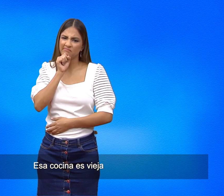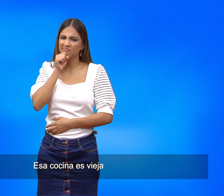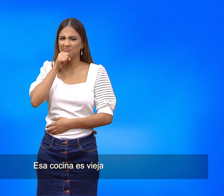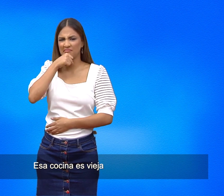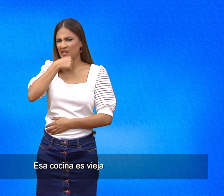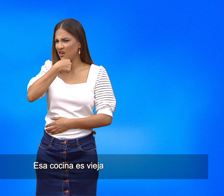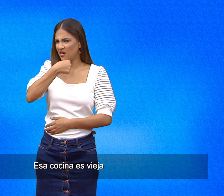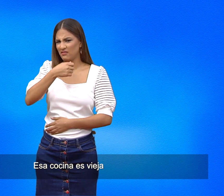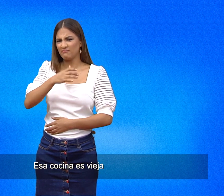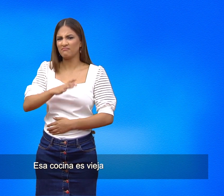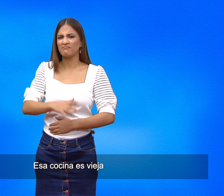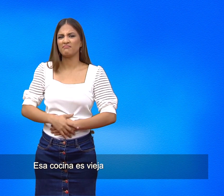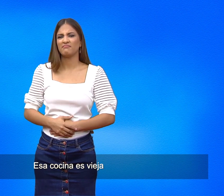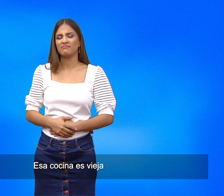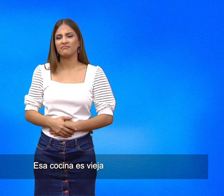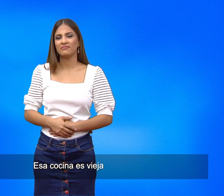esta cocina es vieja